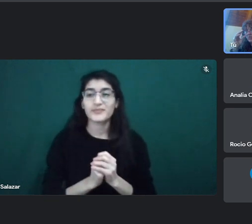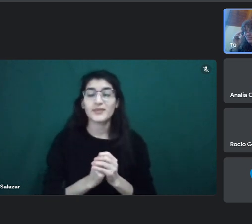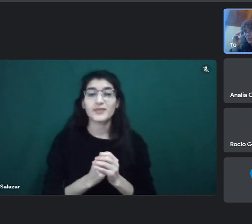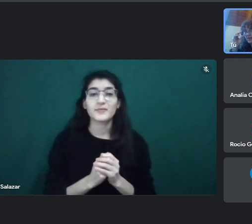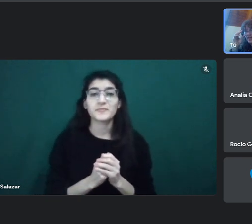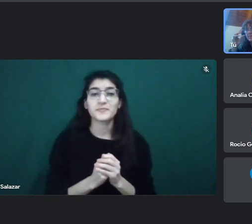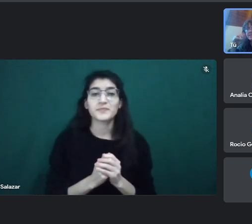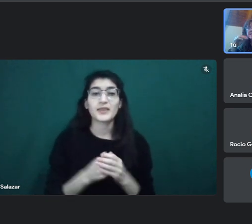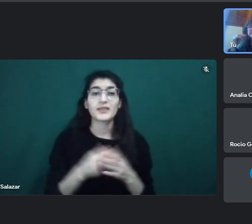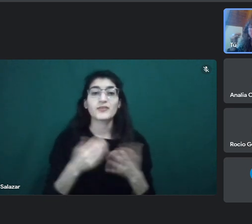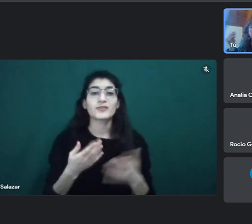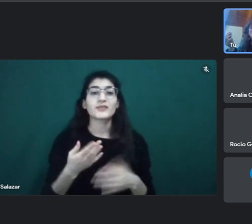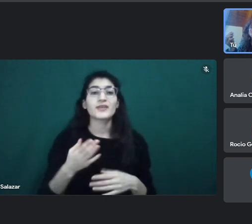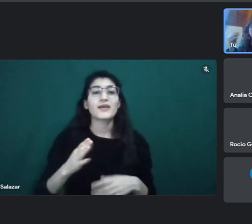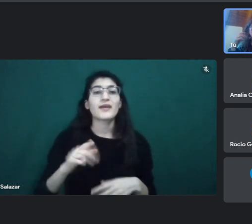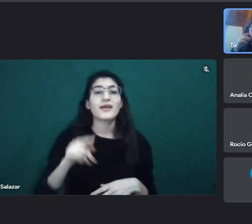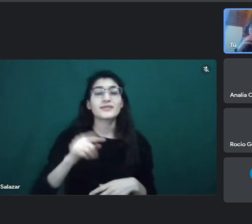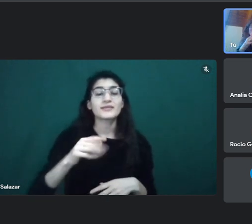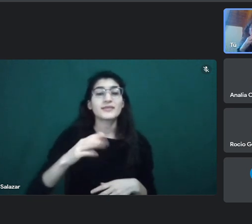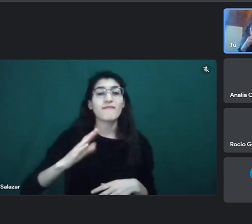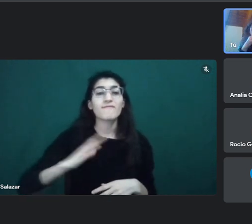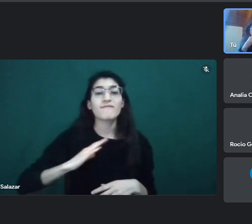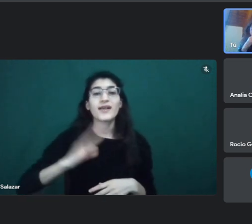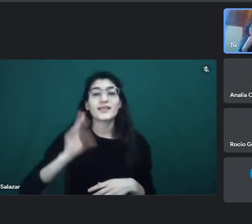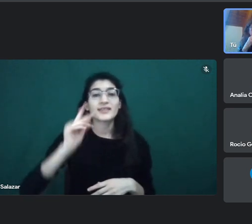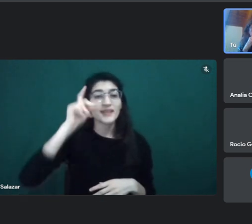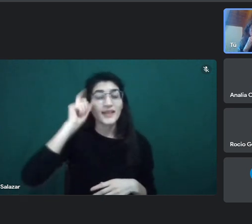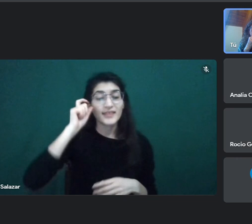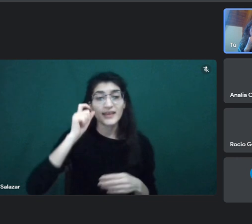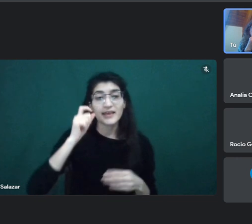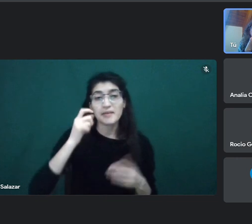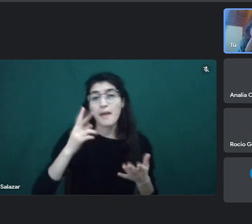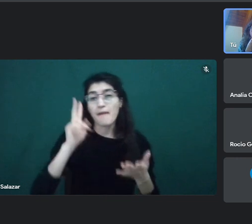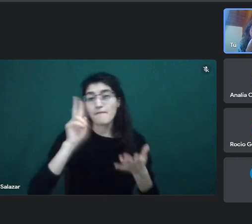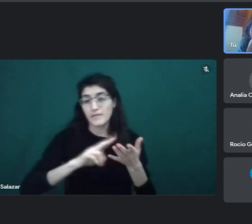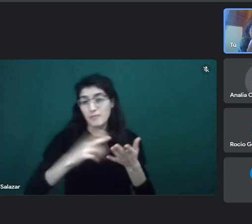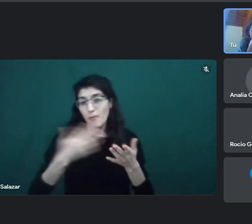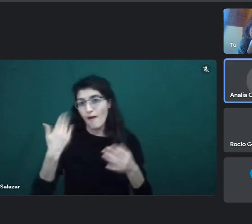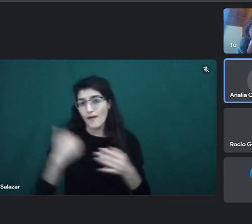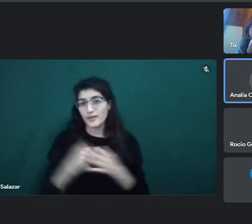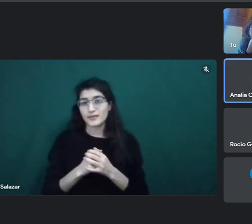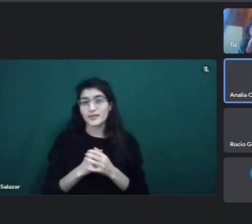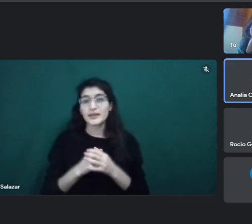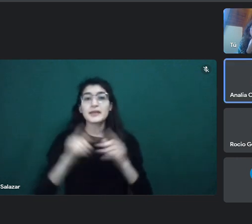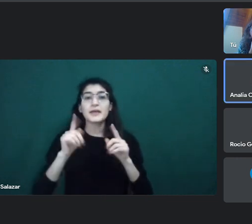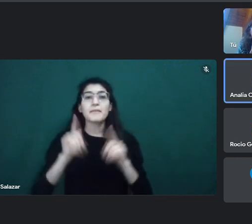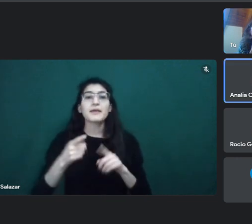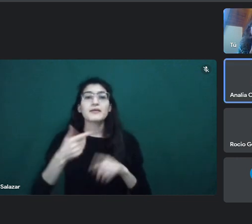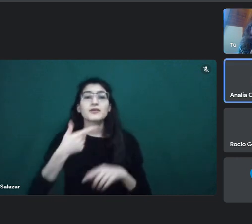vimos varias veces. Support también lo vimos. ¿Qué era support? Soporte.